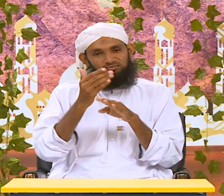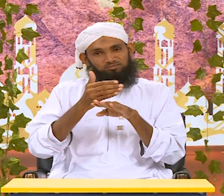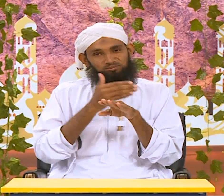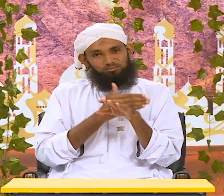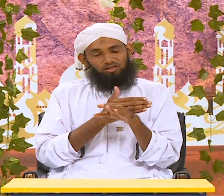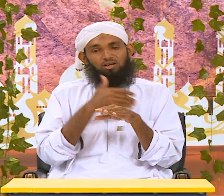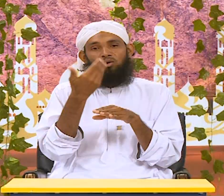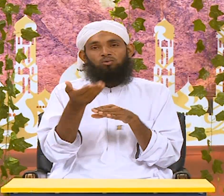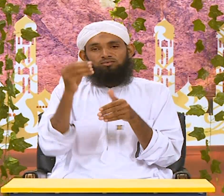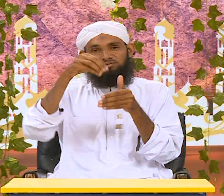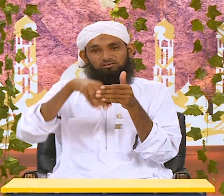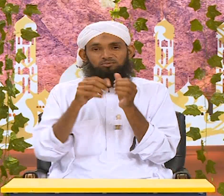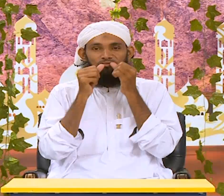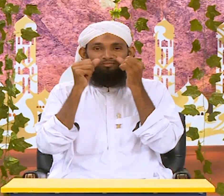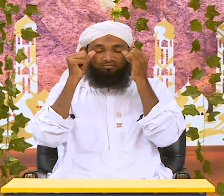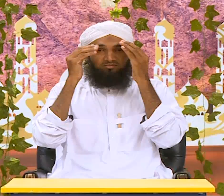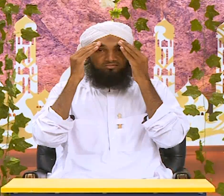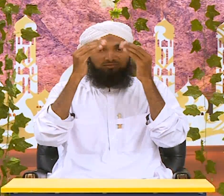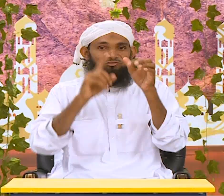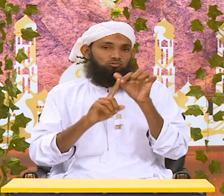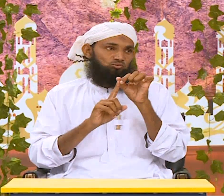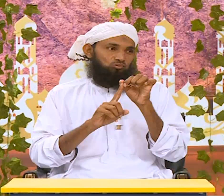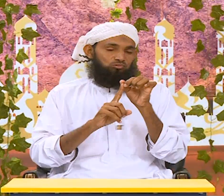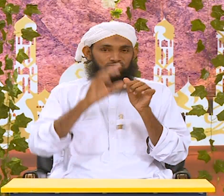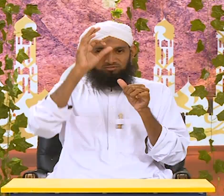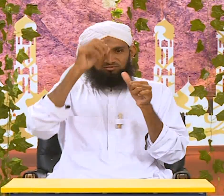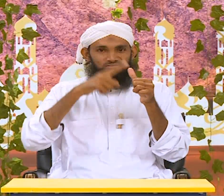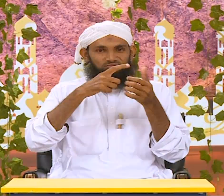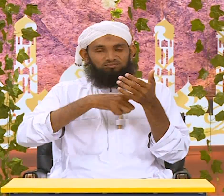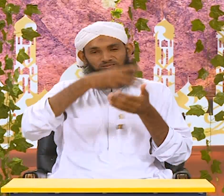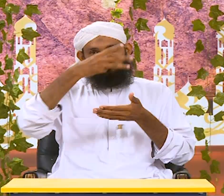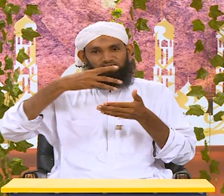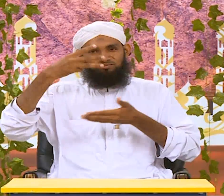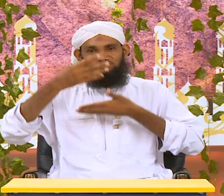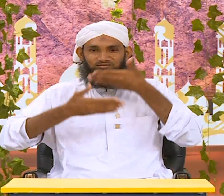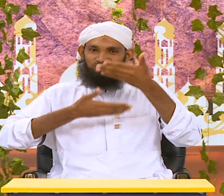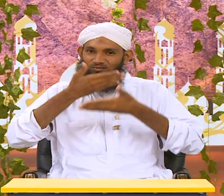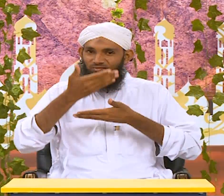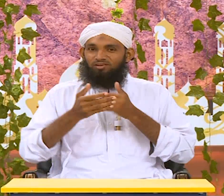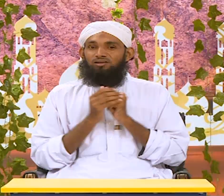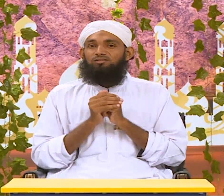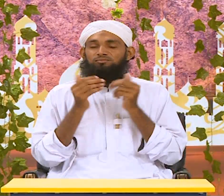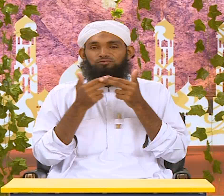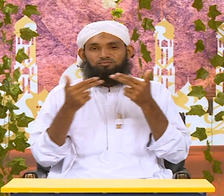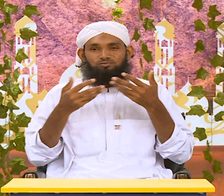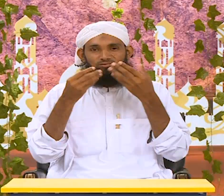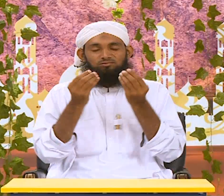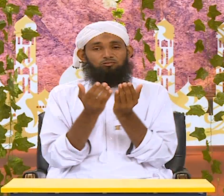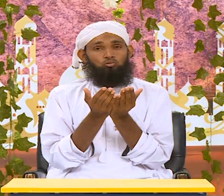اول و آخر درود پاک پڑھ لیا کریں۔ والد اعلیٰ حضرت مولانا نقی علی خان رحمۃ اللہ علیہ کے فرمان کا خلاصہ ہے، دعا کے اول